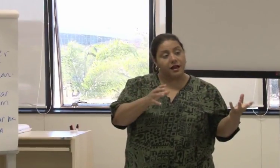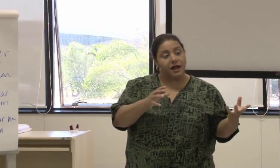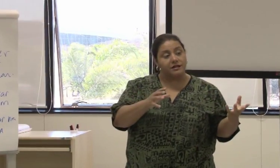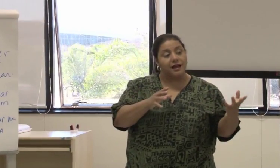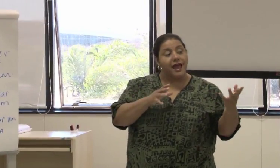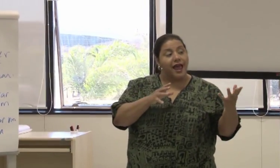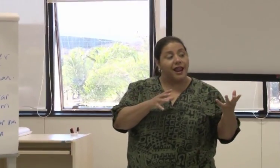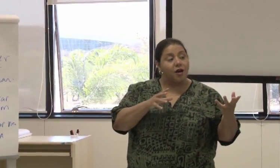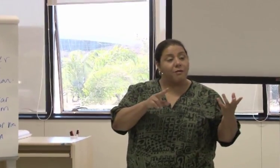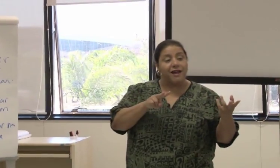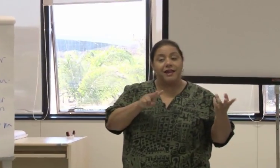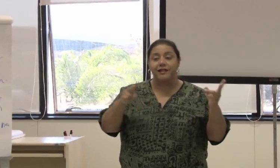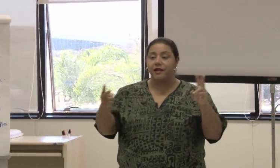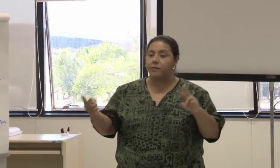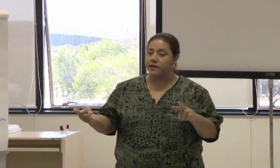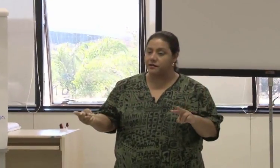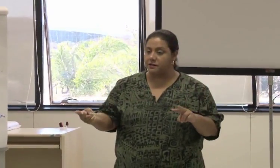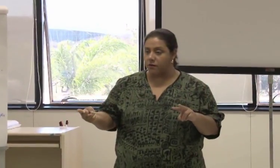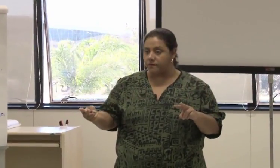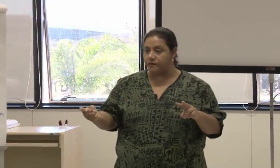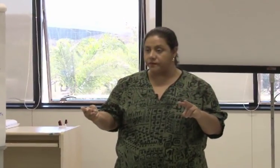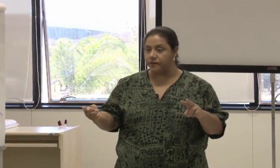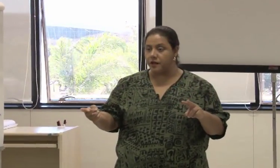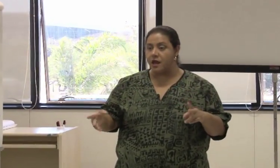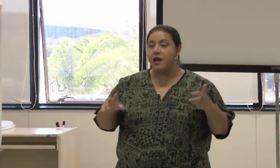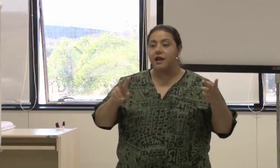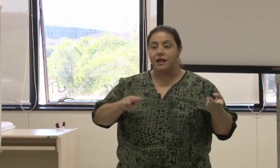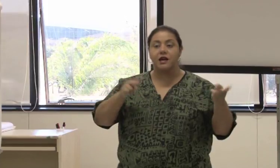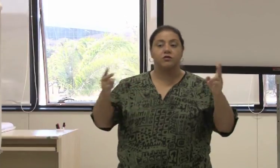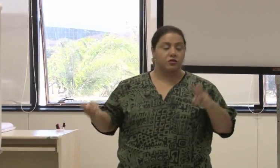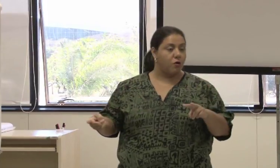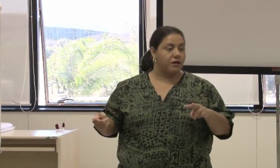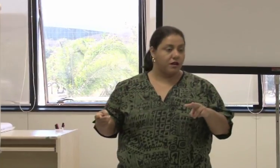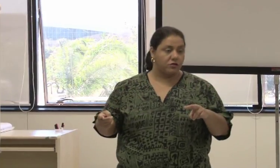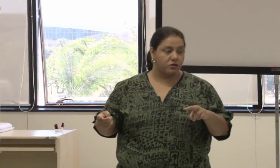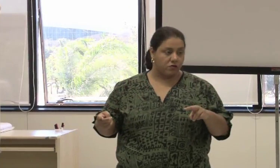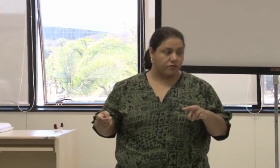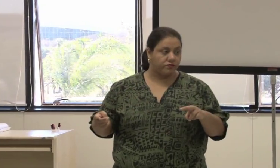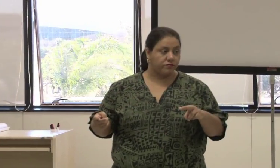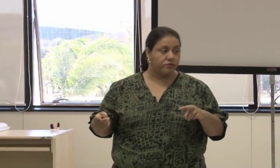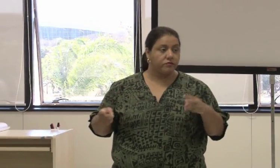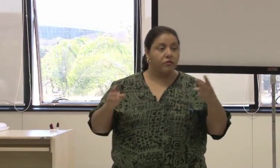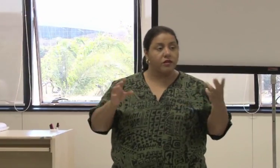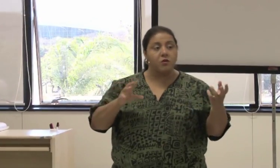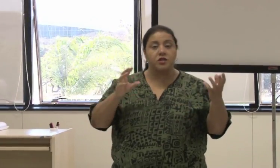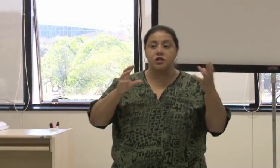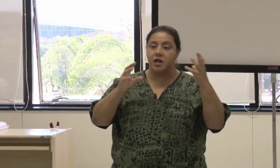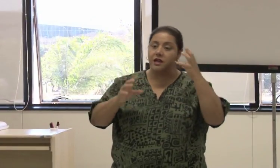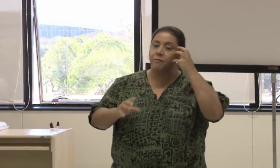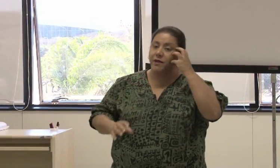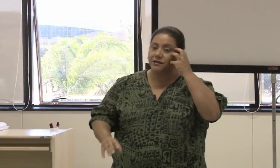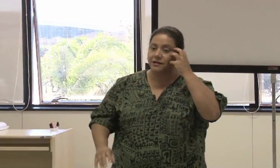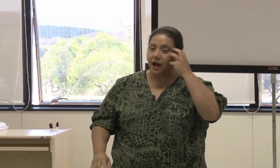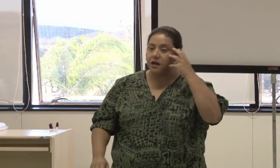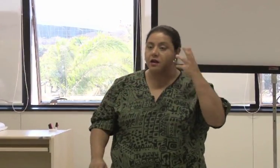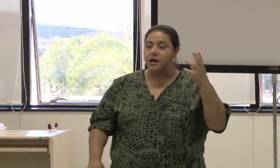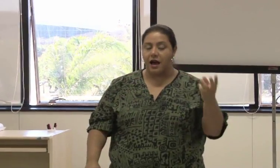sinais, ela é uma interpretação e não só uma tradução. Então, a gente tem que pensar